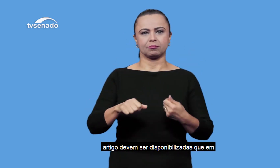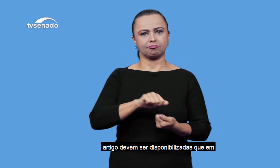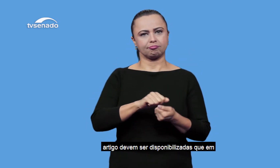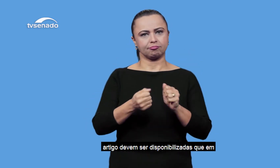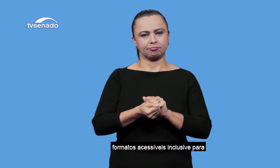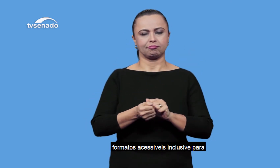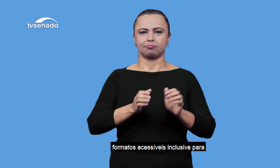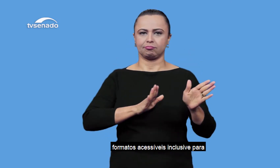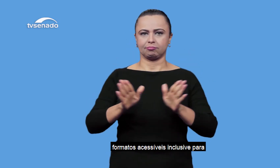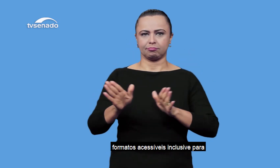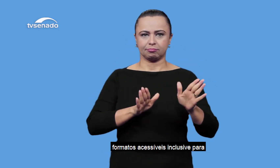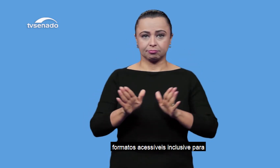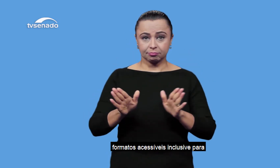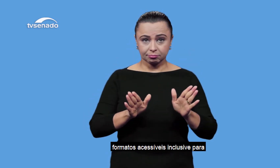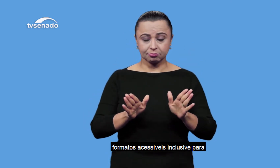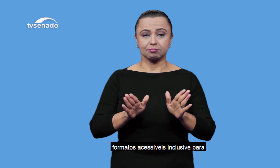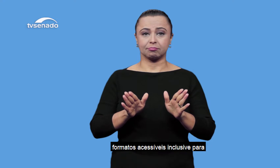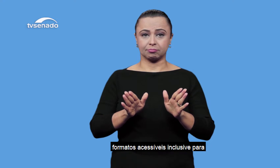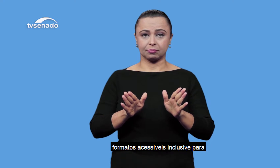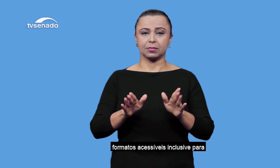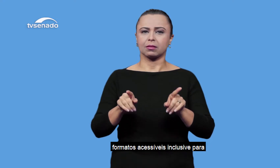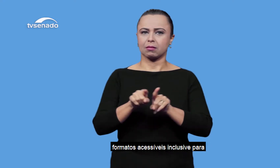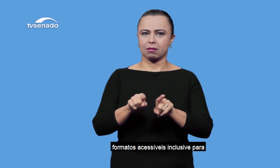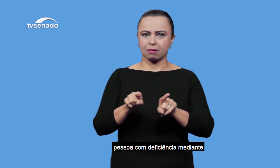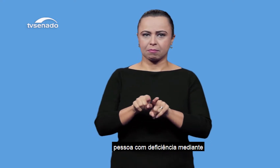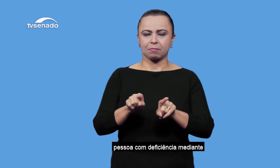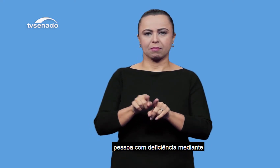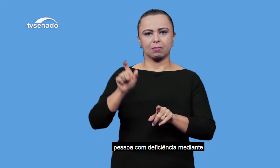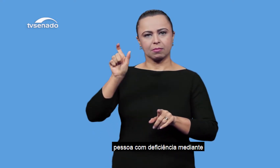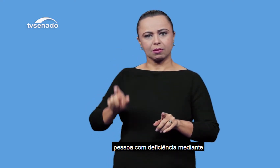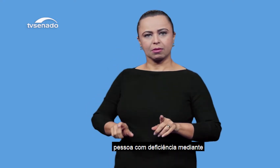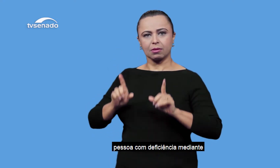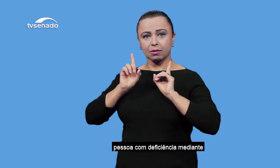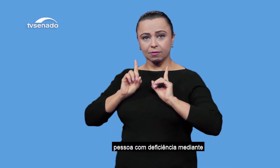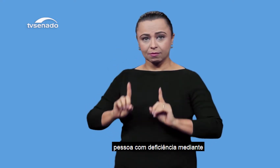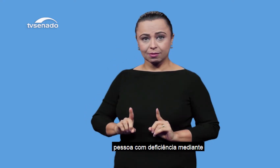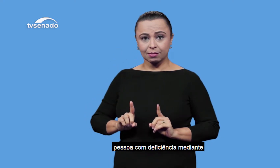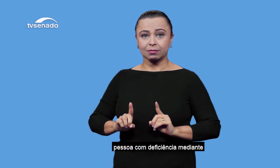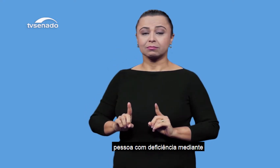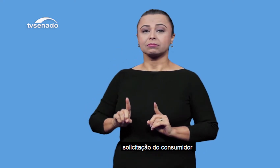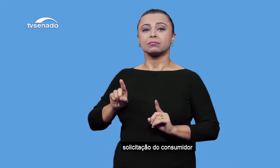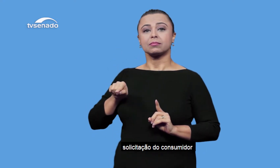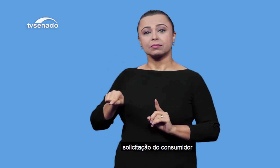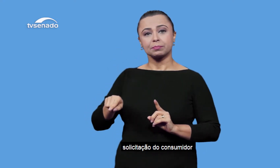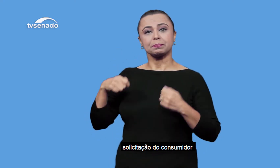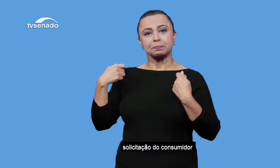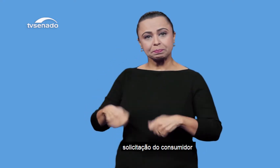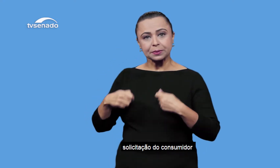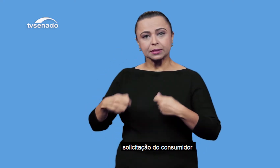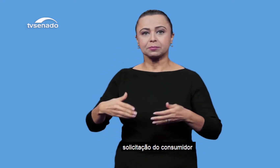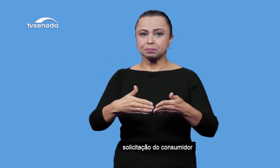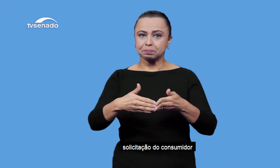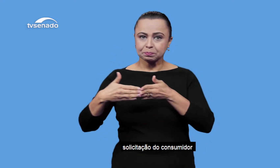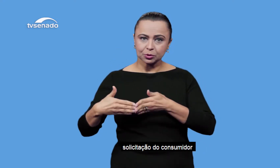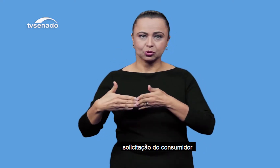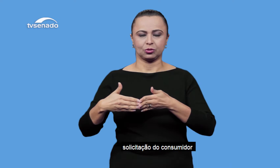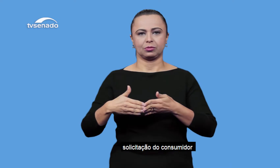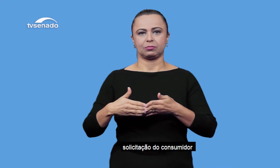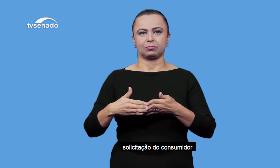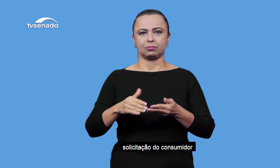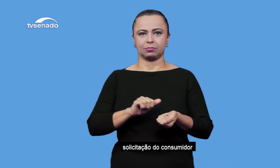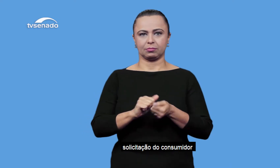quem formatos acessíveis inclusive para pessoa com deficiência mediante solicitação do consumidor